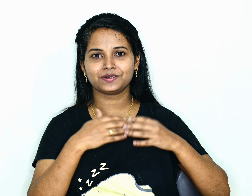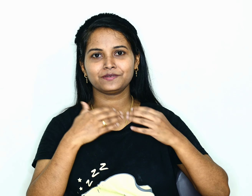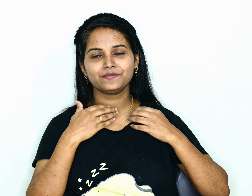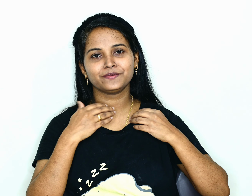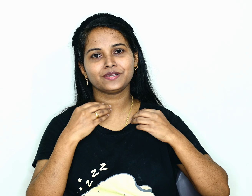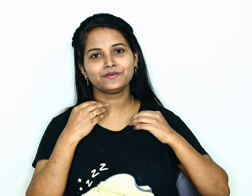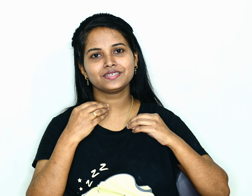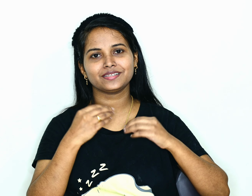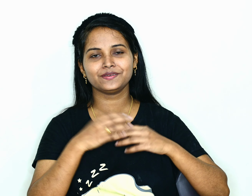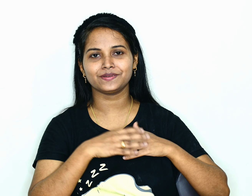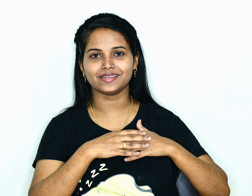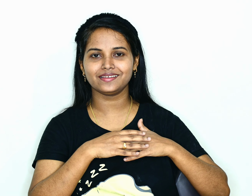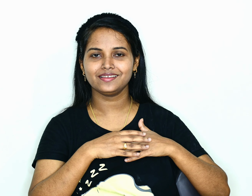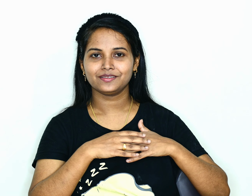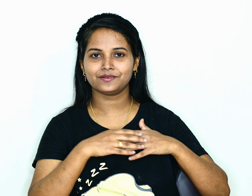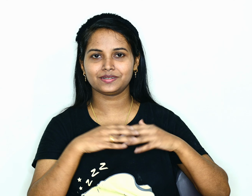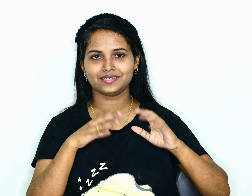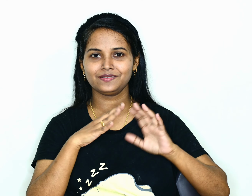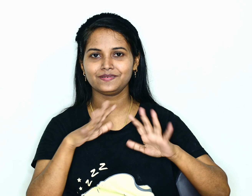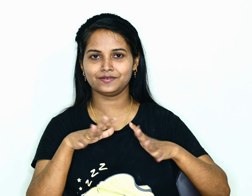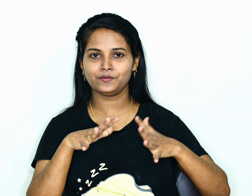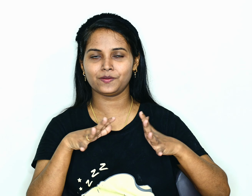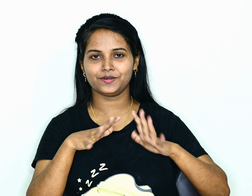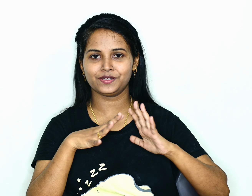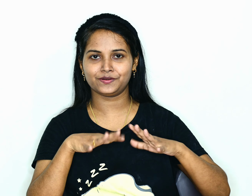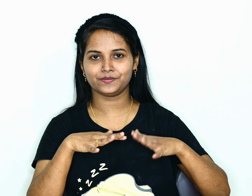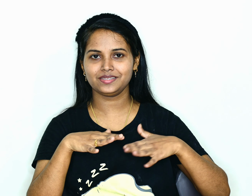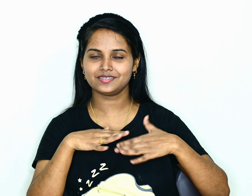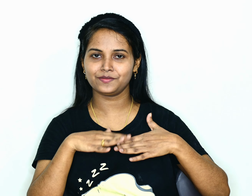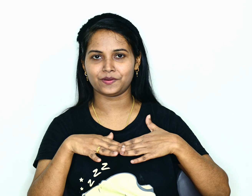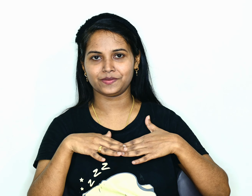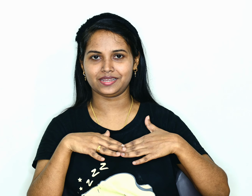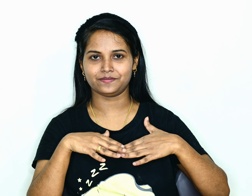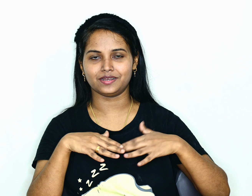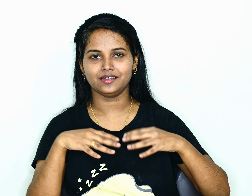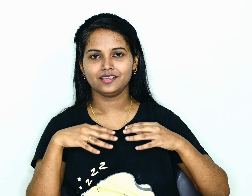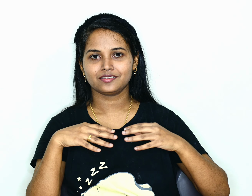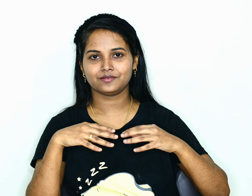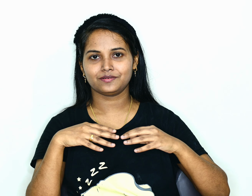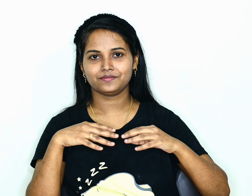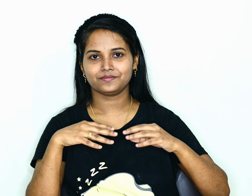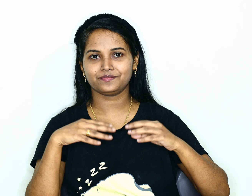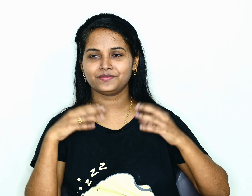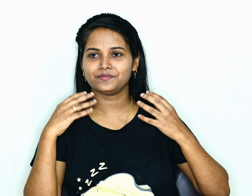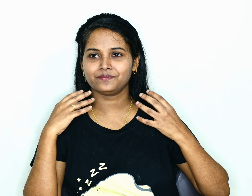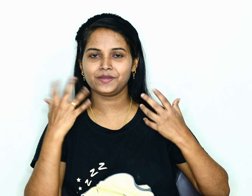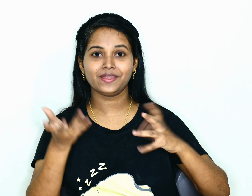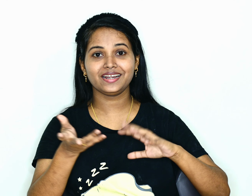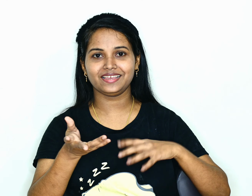डॉक्टर को भी मैंने बोला बहुत जल्दी हो रहा है ना, तो डॉक्टर से नो प्रॉब्लम, डरो मत, सब नॉर्मल है आपका। तो प्रिपेयर नहीं